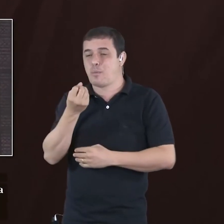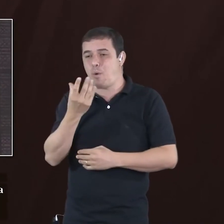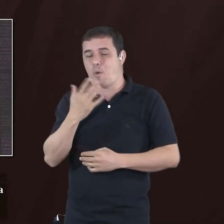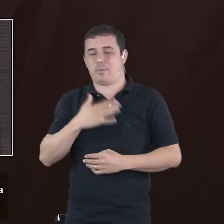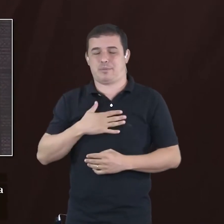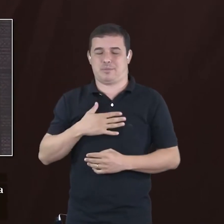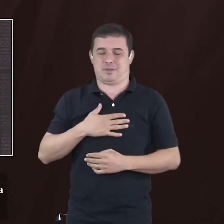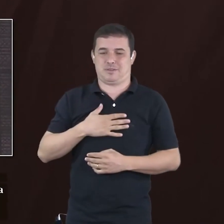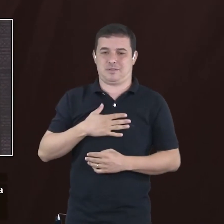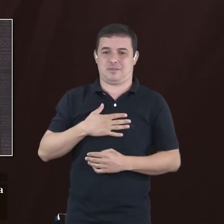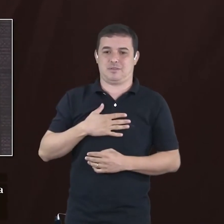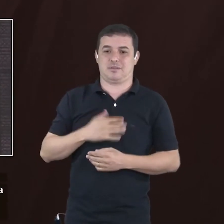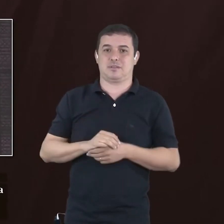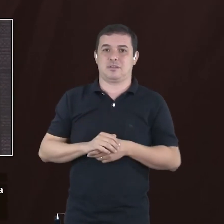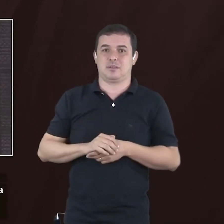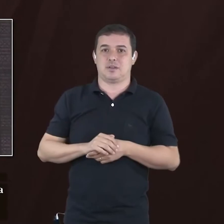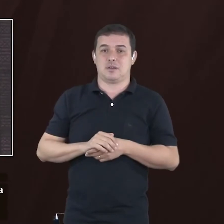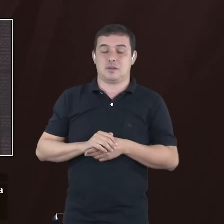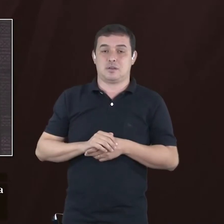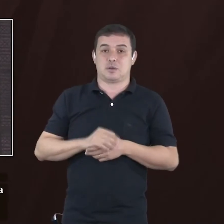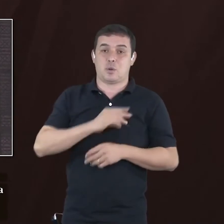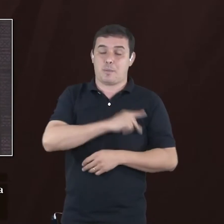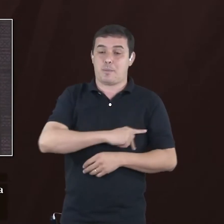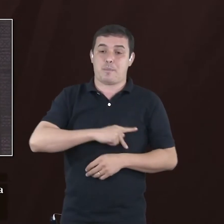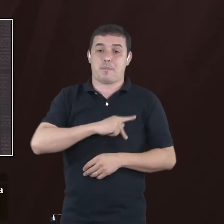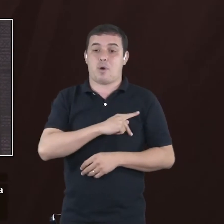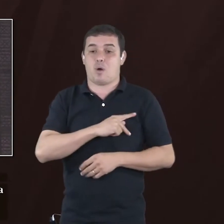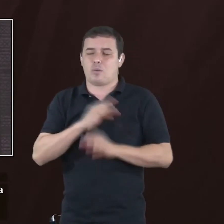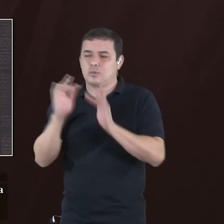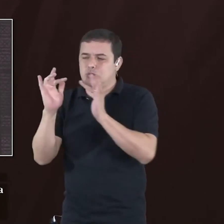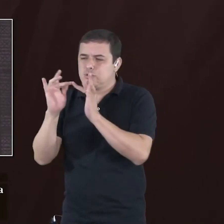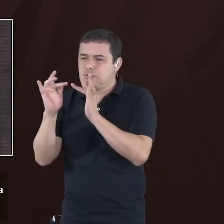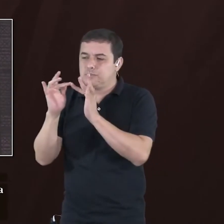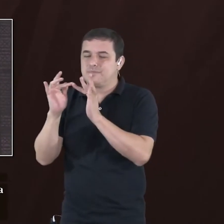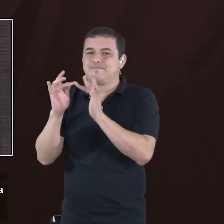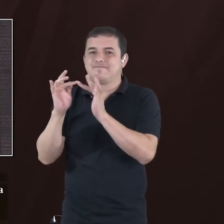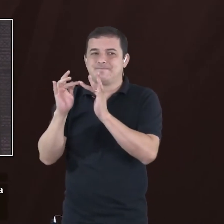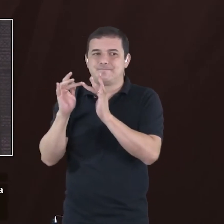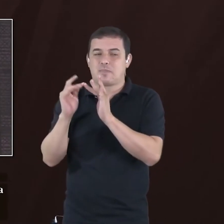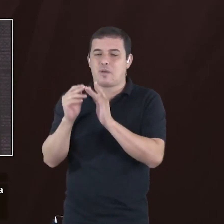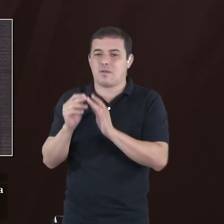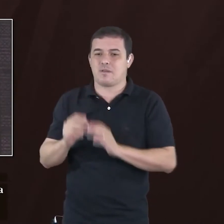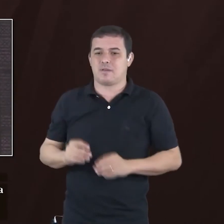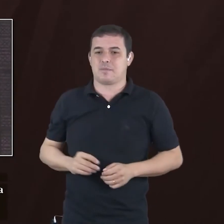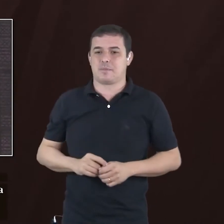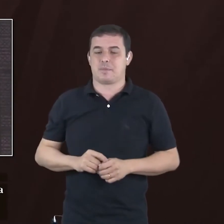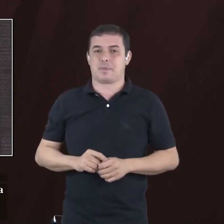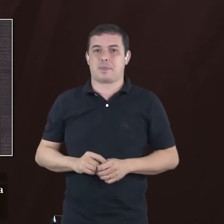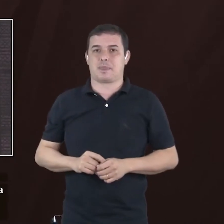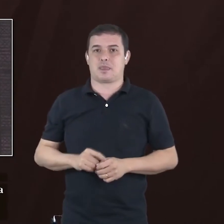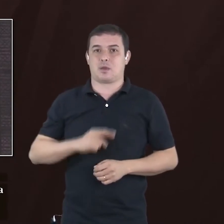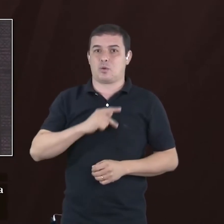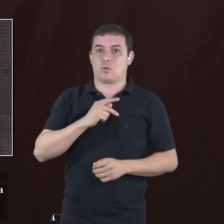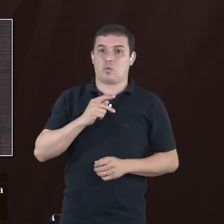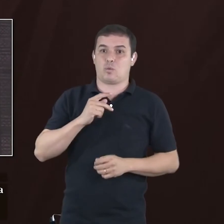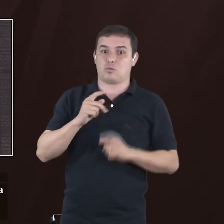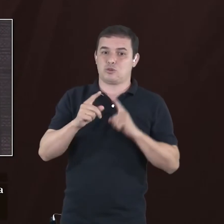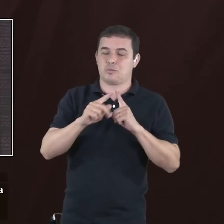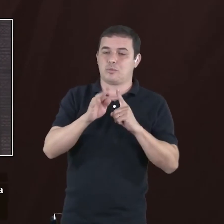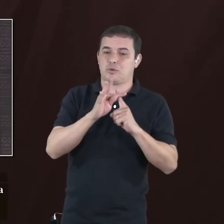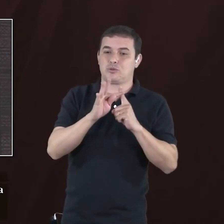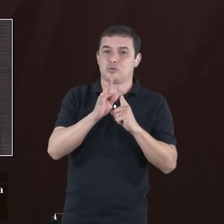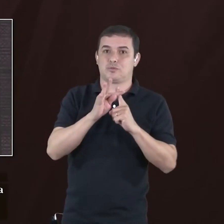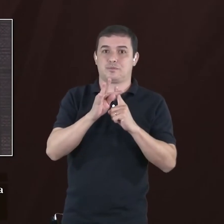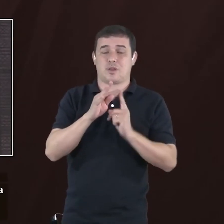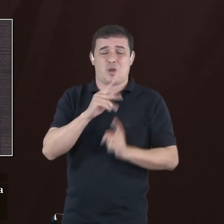Então, olha só a intimidade que ele tinha com Paulo. Irmãos, quando eu chego aqui eu penso, meu Deus do céu, um